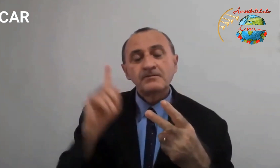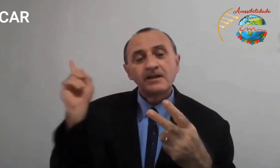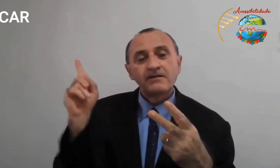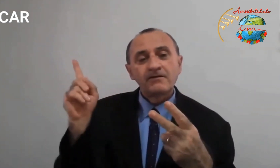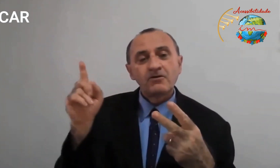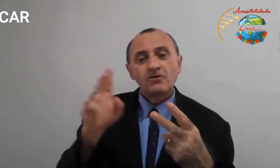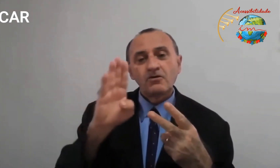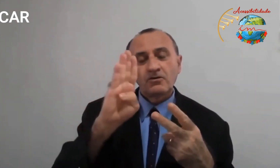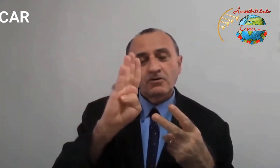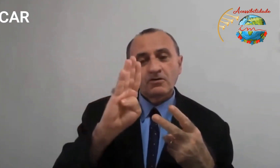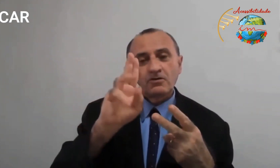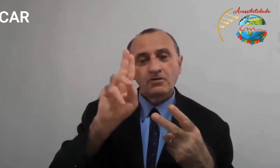veja, buscar.